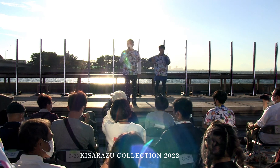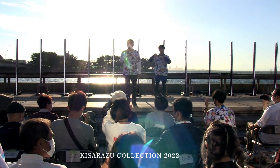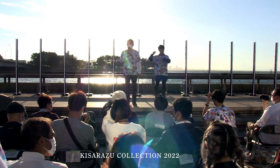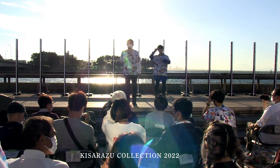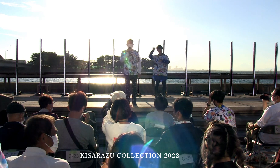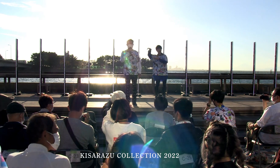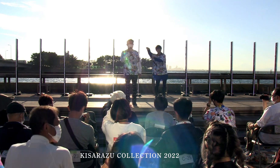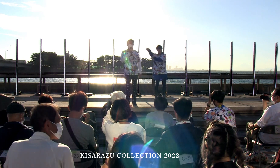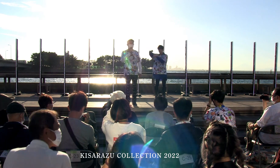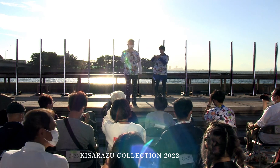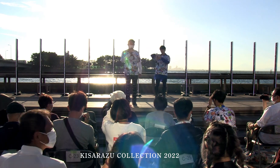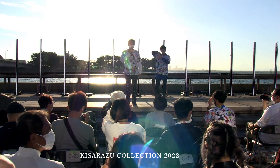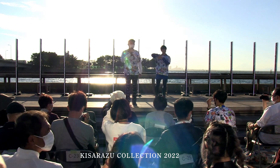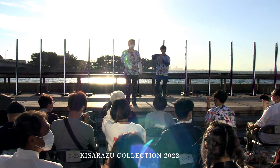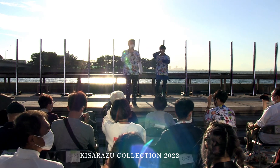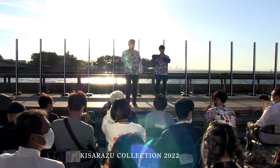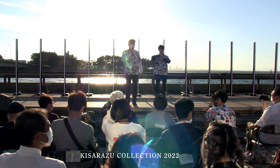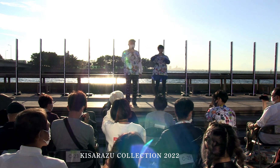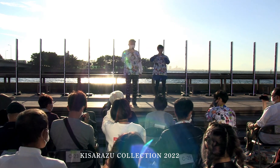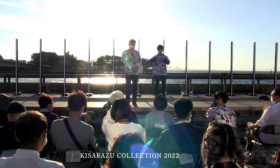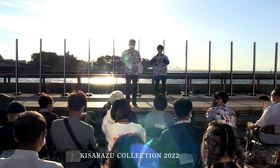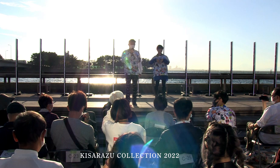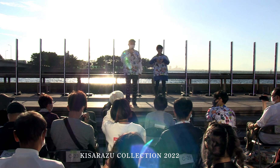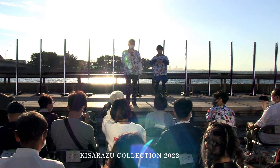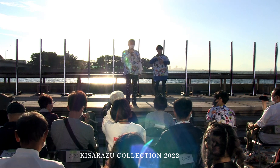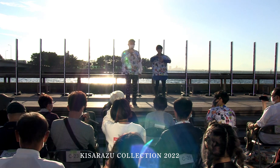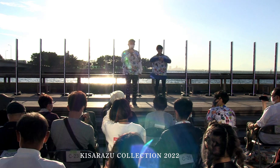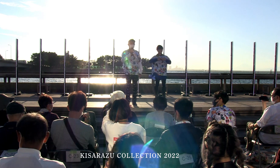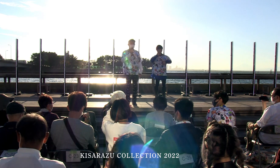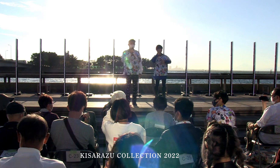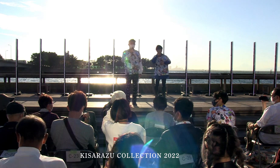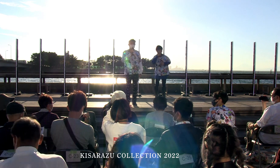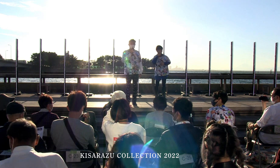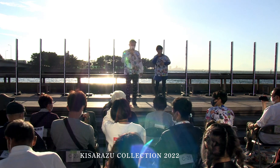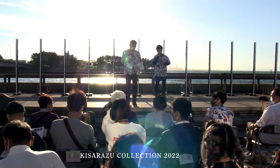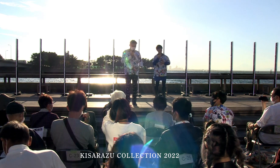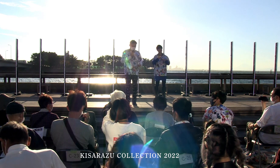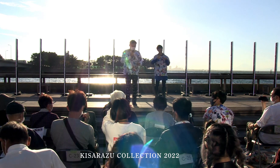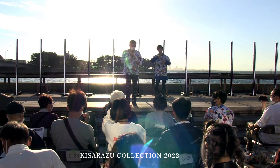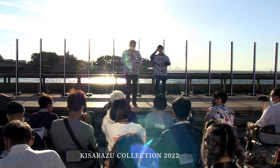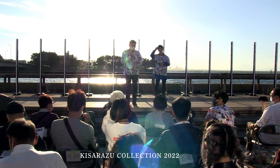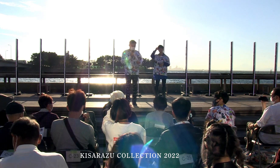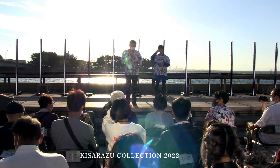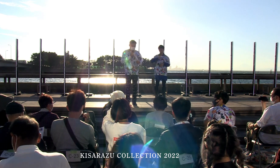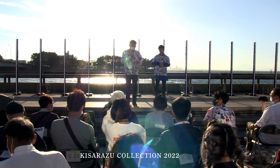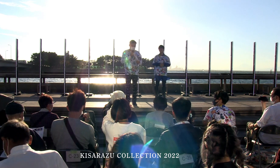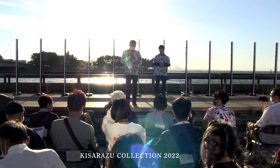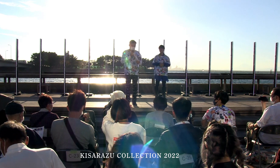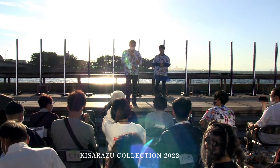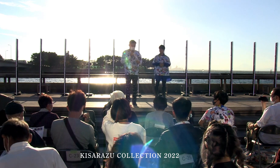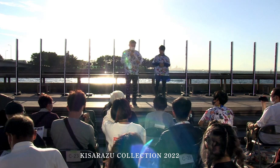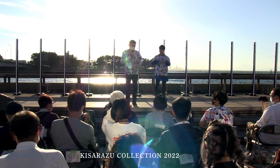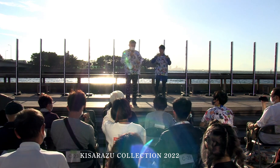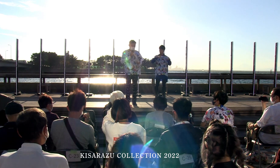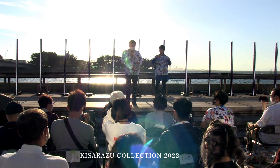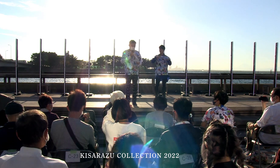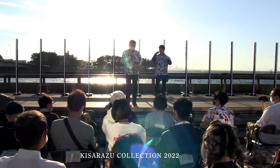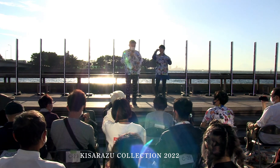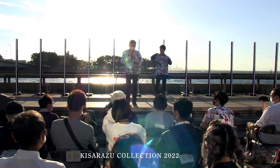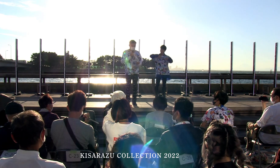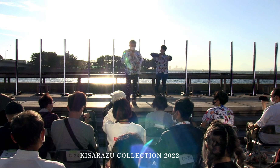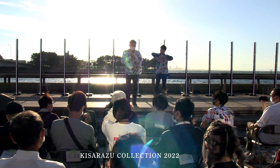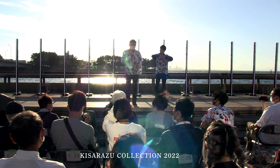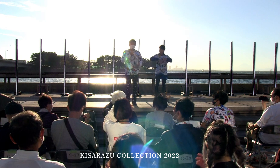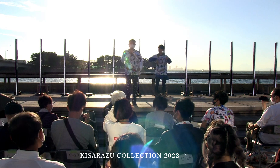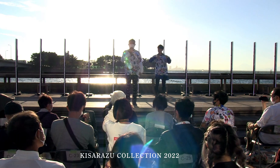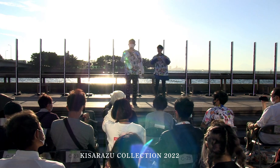をいただいたということであります。ぜひお楽しみにしていただきたいというふうに思っています。そして今回のショーのテーマは未来の木